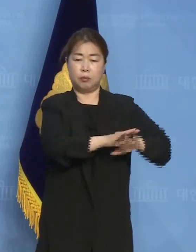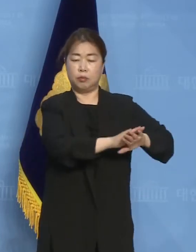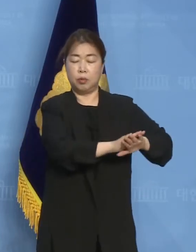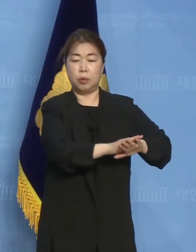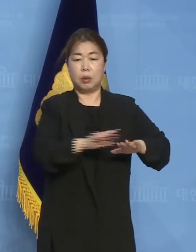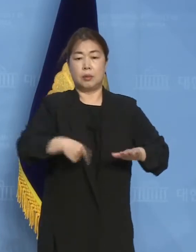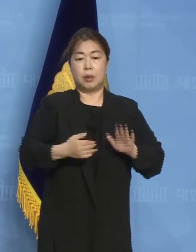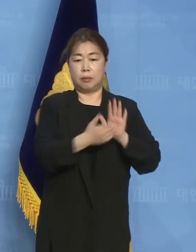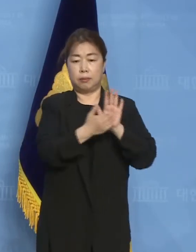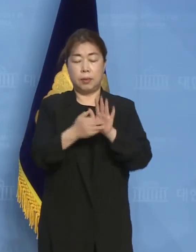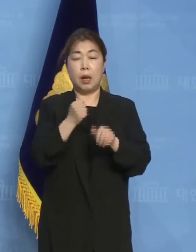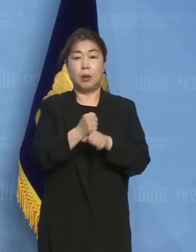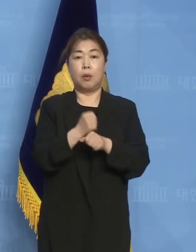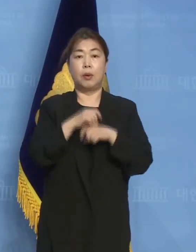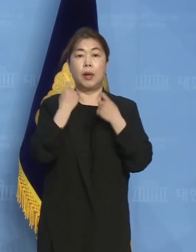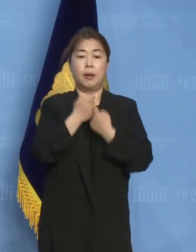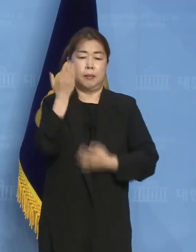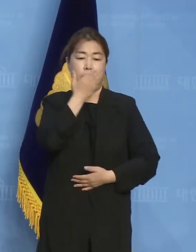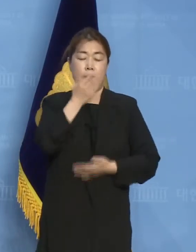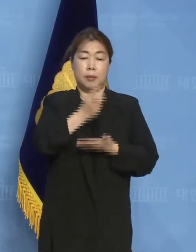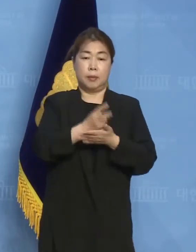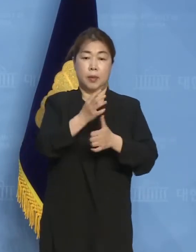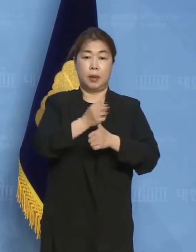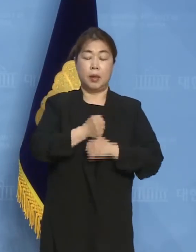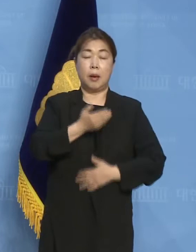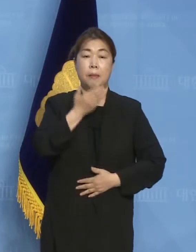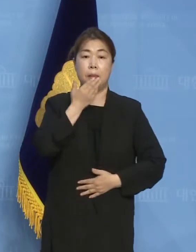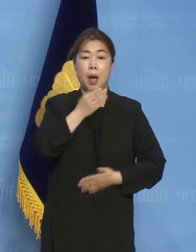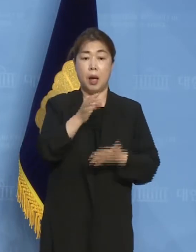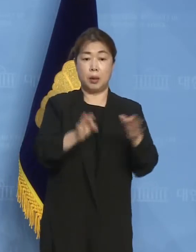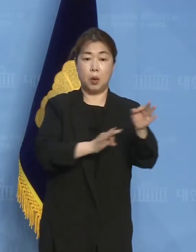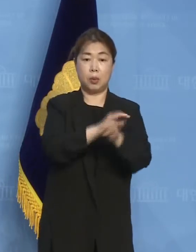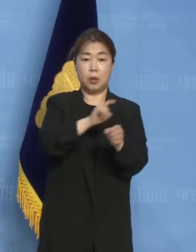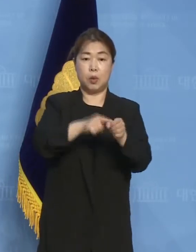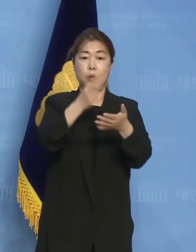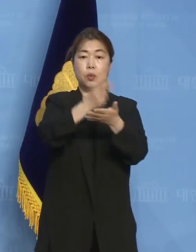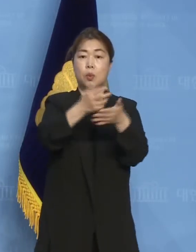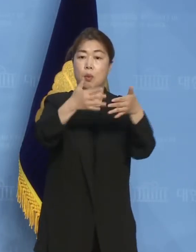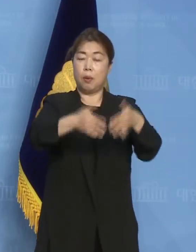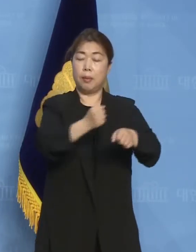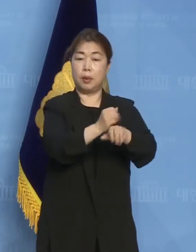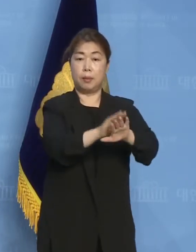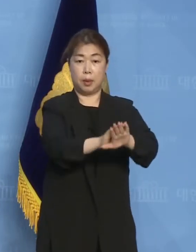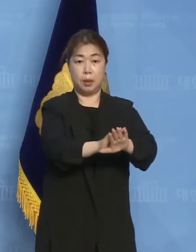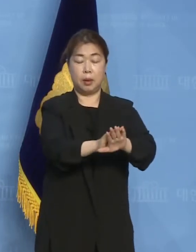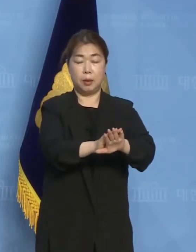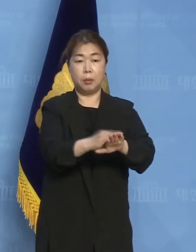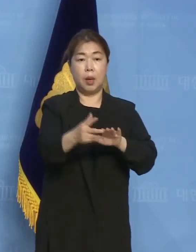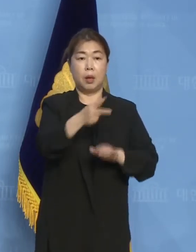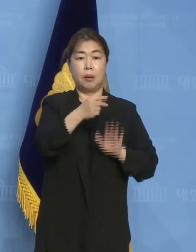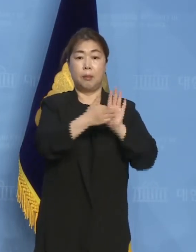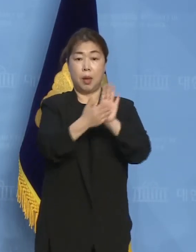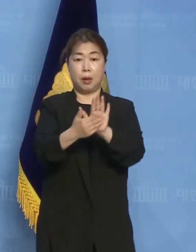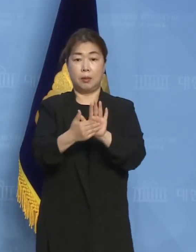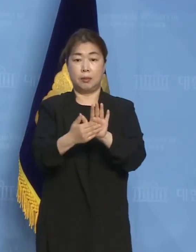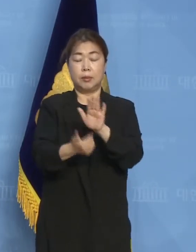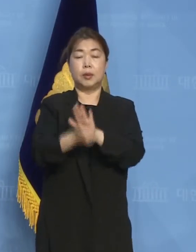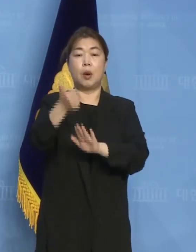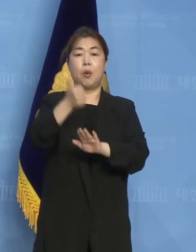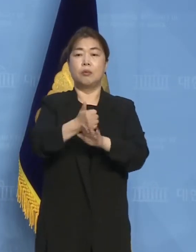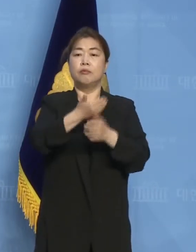자가격리 등 방역 지침을 준수할 수 있는 경제적 조건을 마련했습니다. 이처럼 K방역 성공의